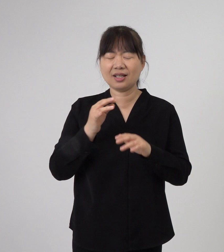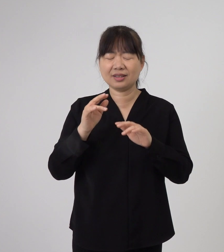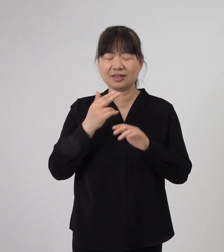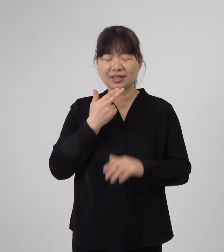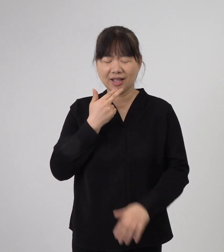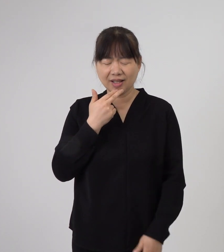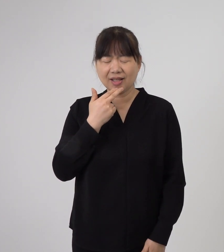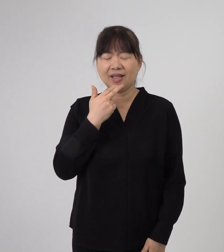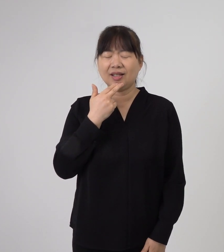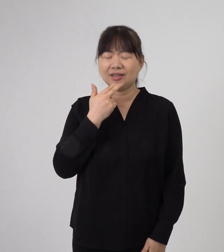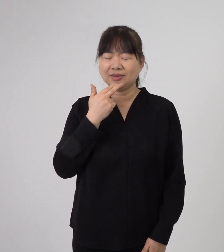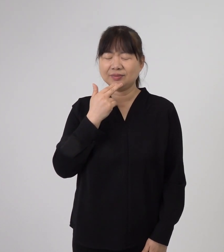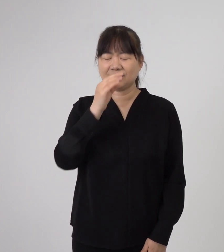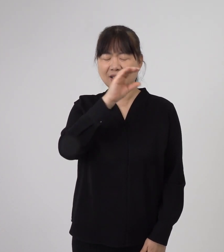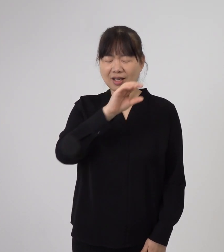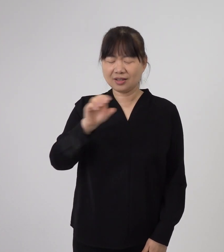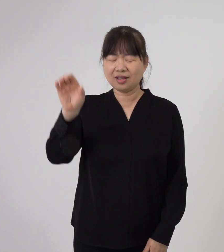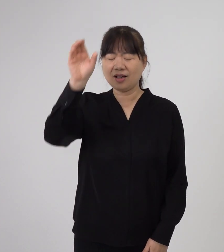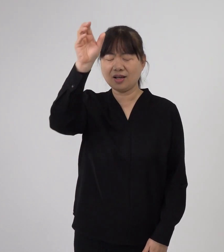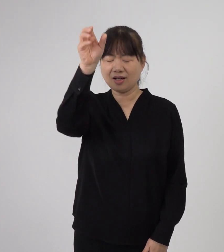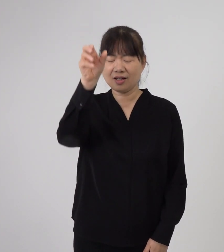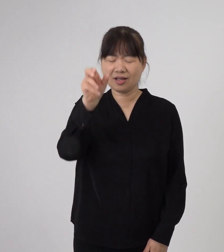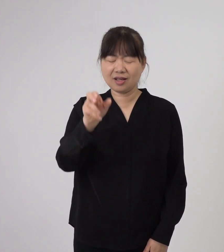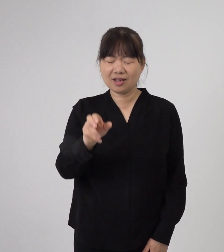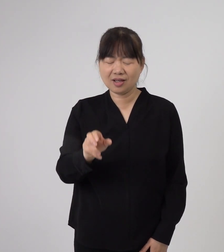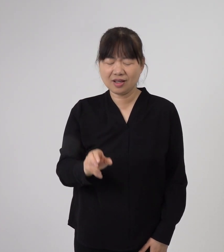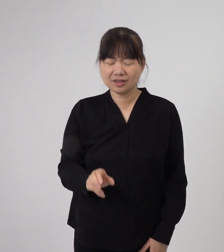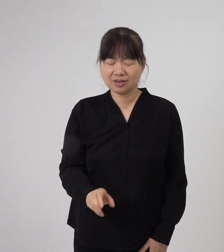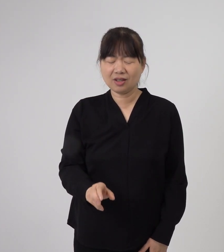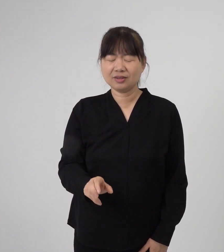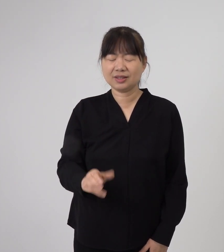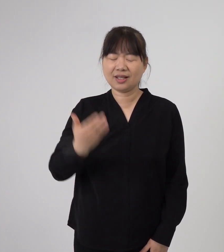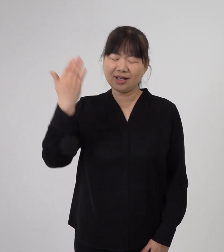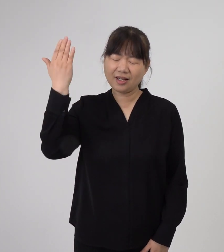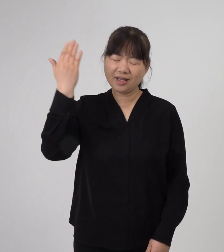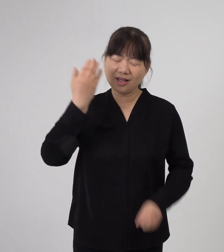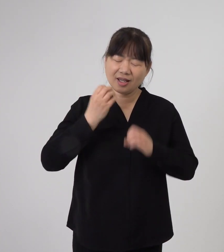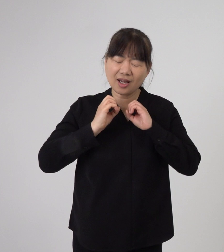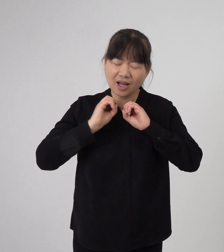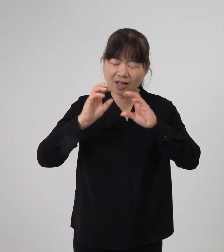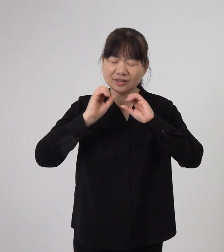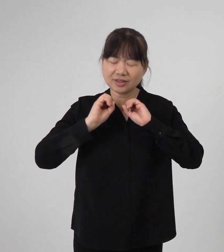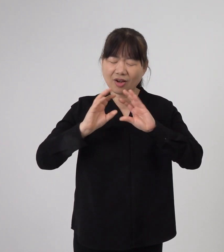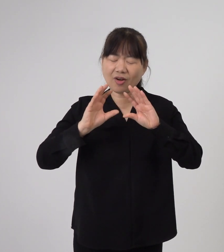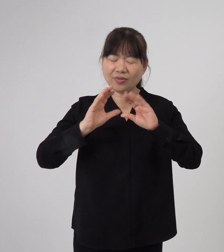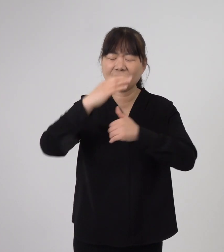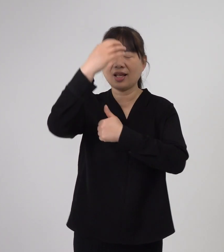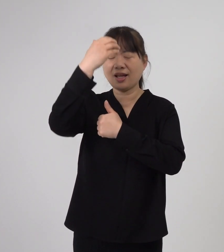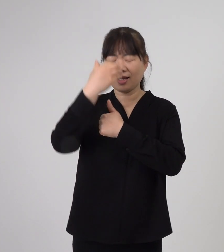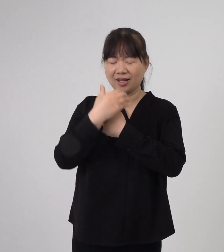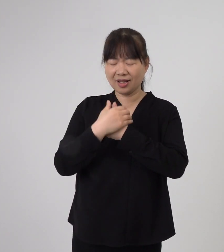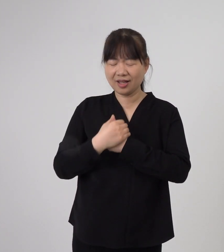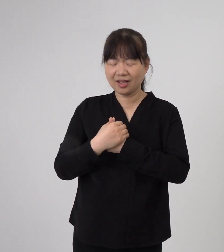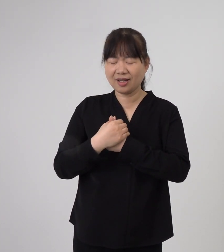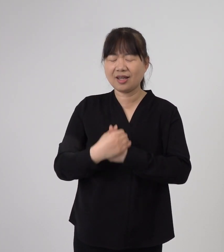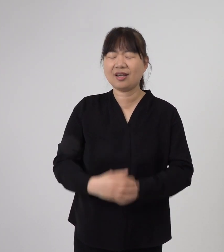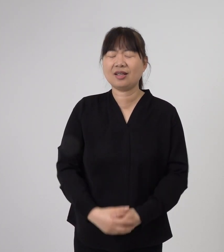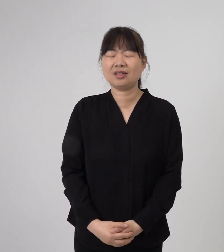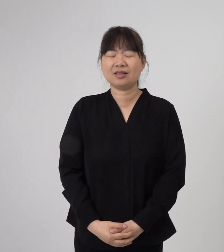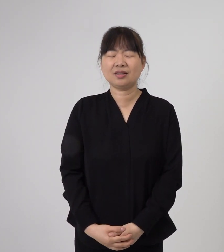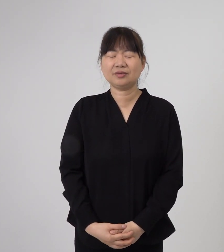부끄럽지 않게 십자가 졌게 하셨네.